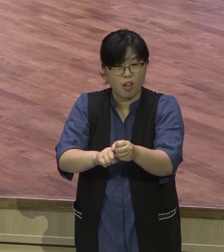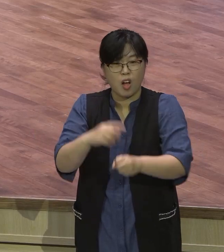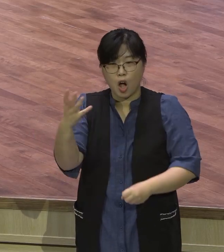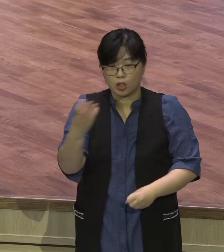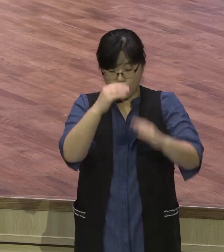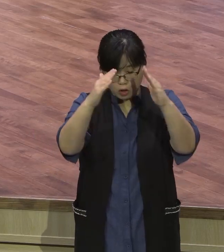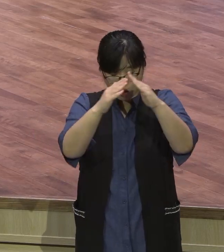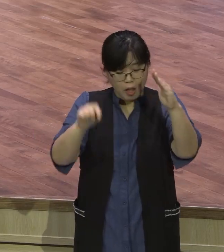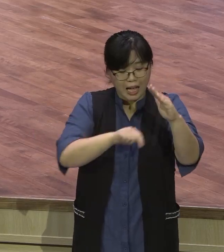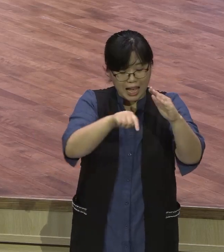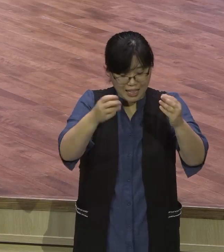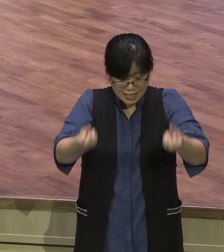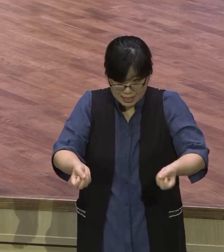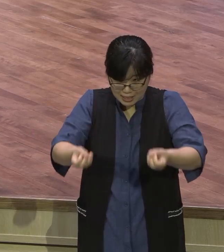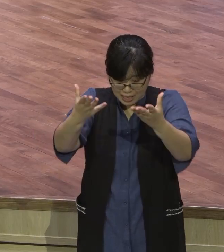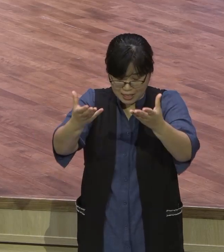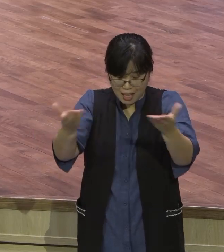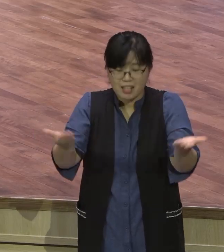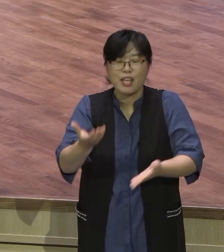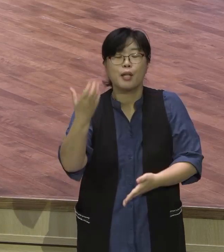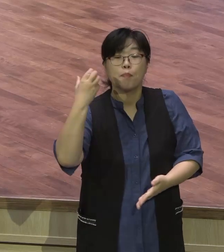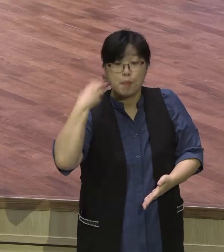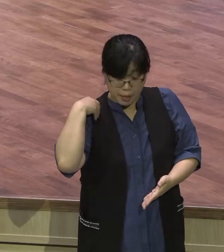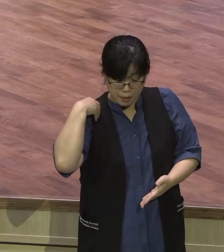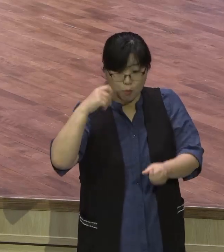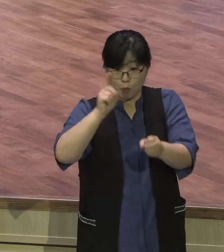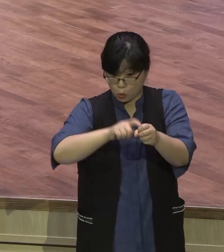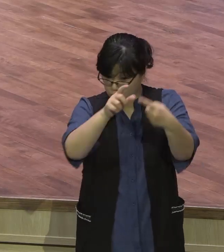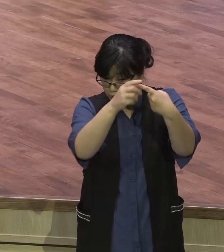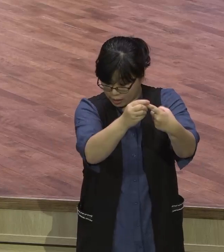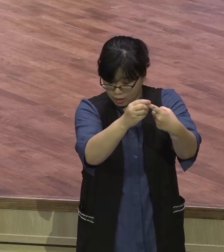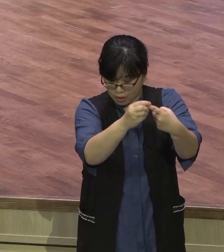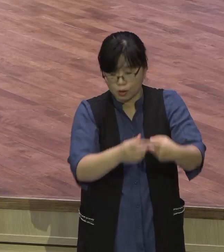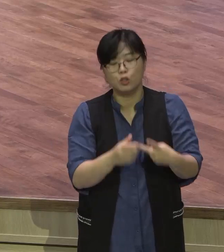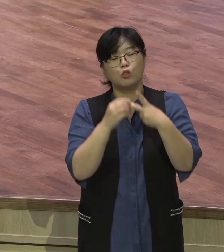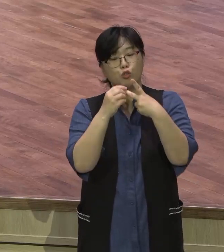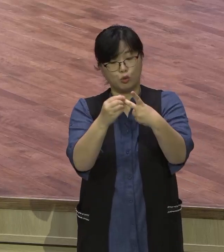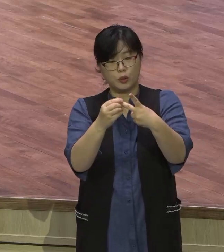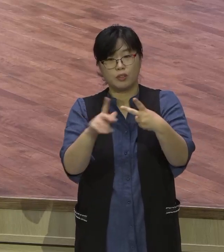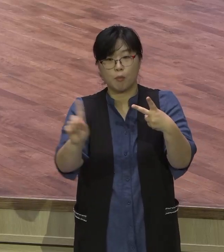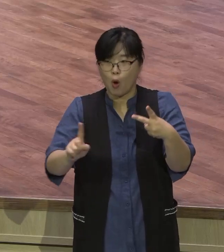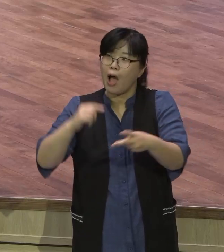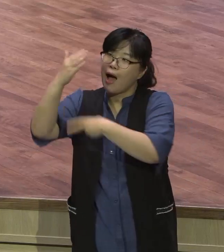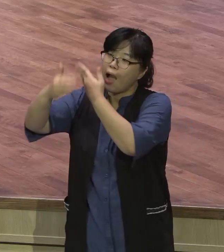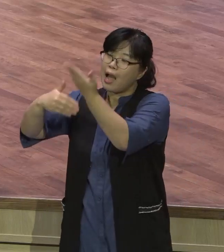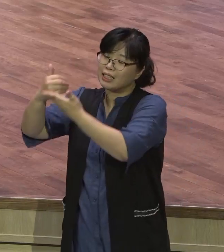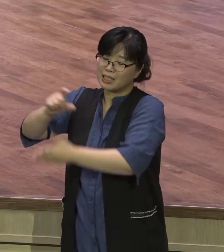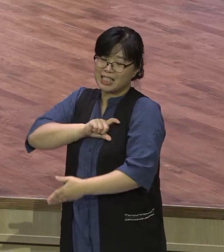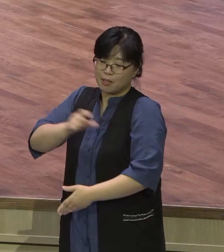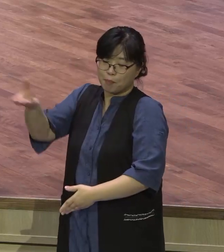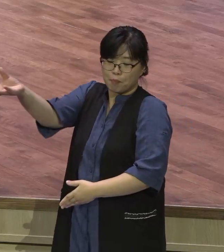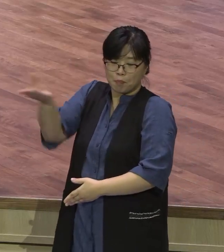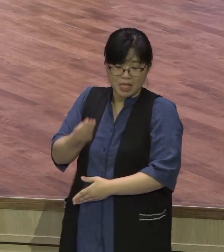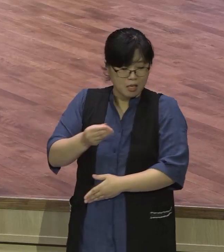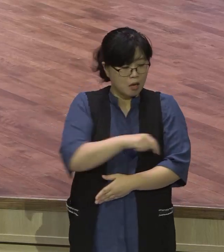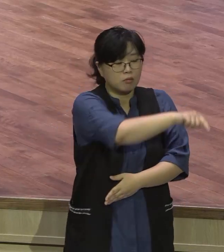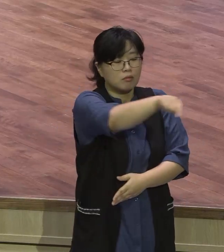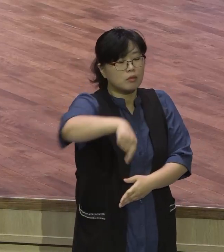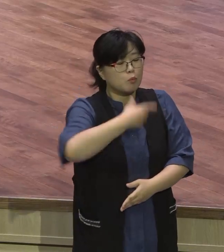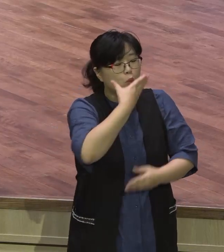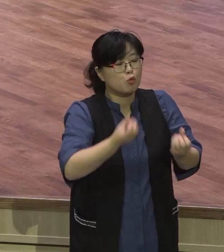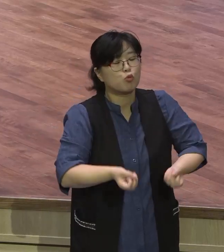그리고 또 하나는 그 백성을 하나님의 이름으로 축복하는 거예요. 그 두 가지입니다. 예배